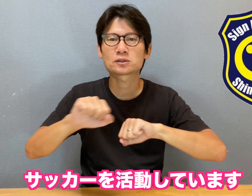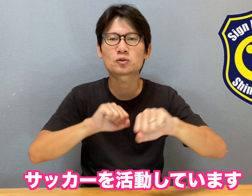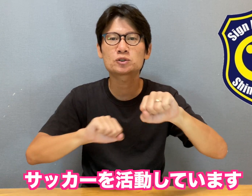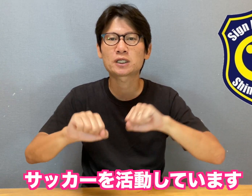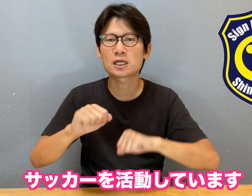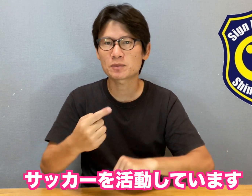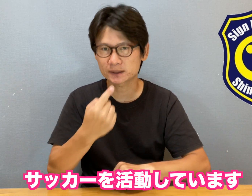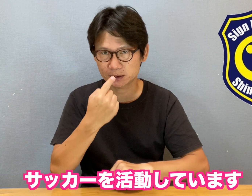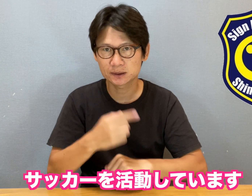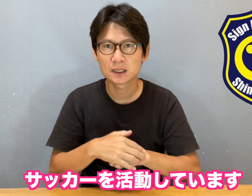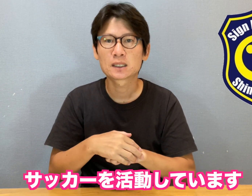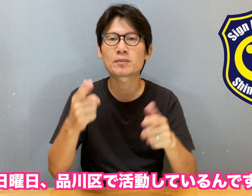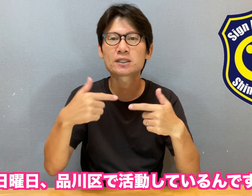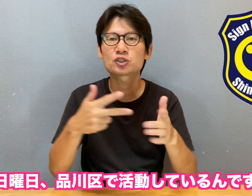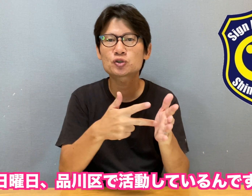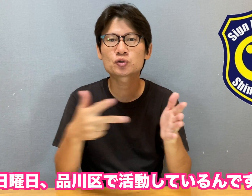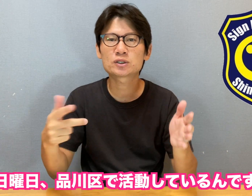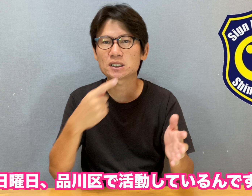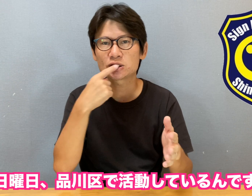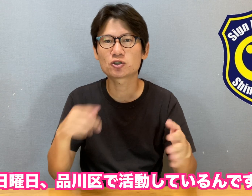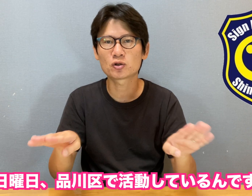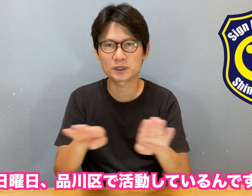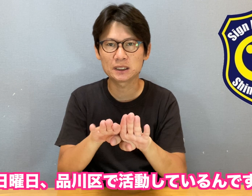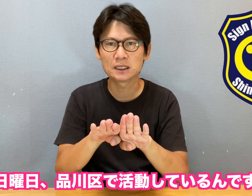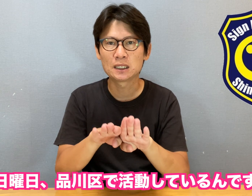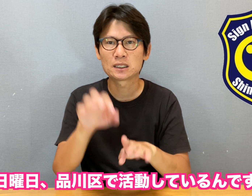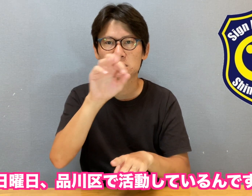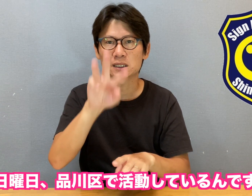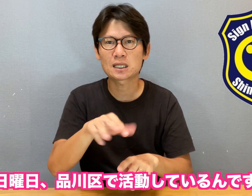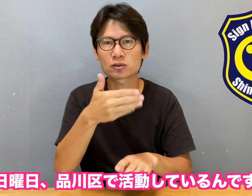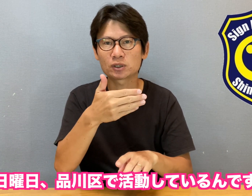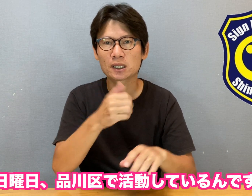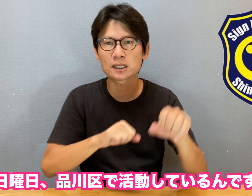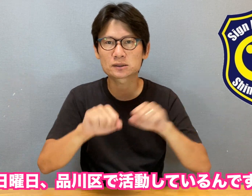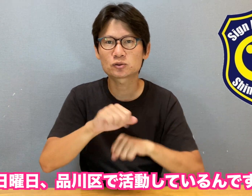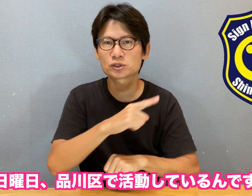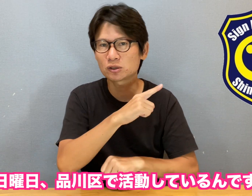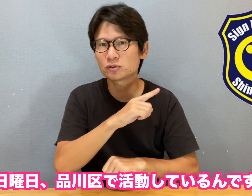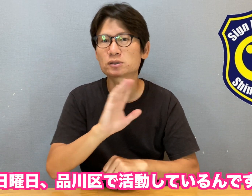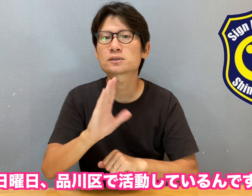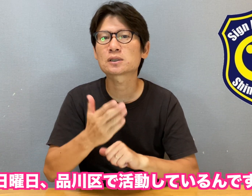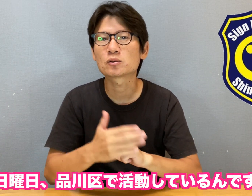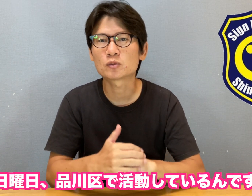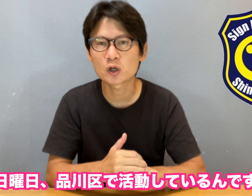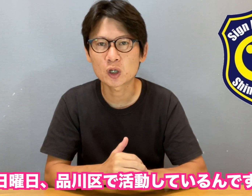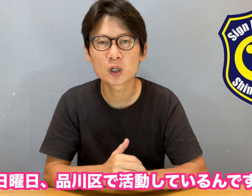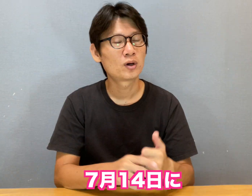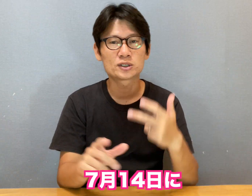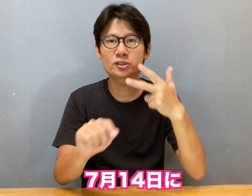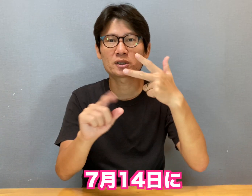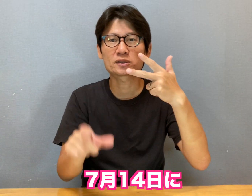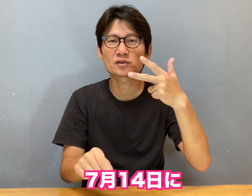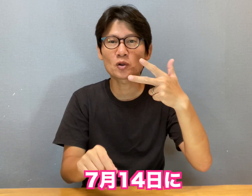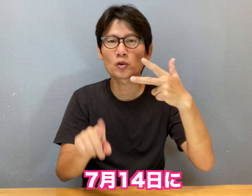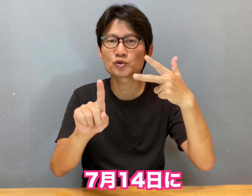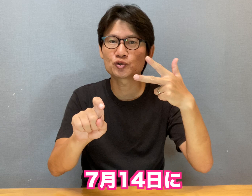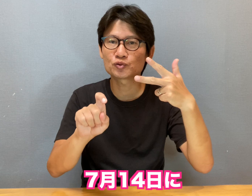動しています。毎週日曜日、品川区で活動してるんですけども、7月の14